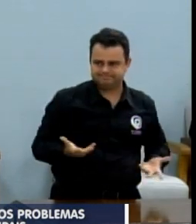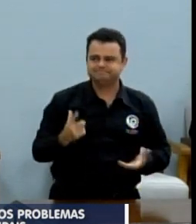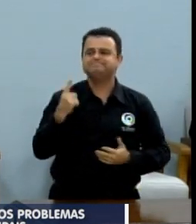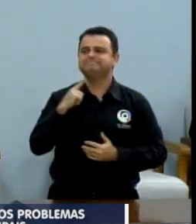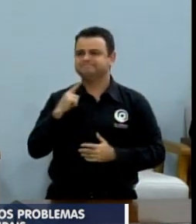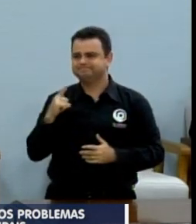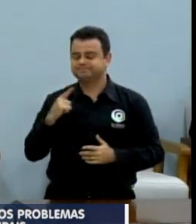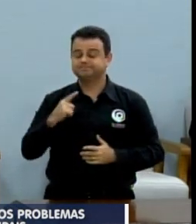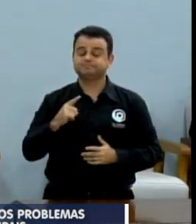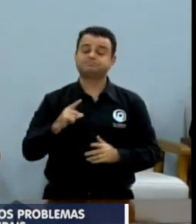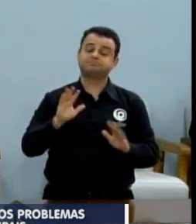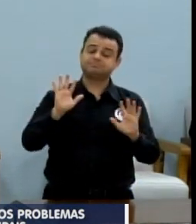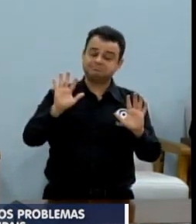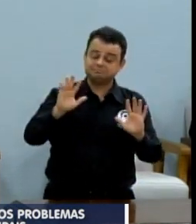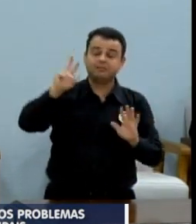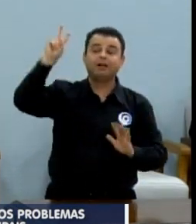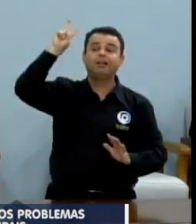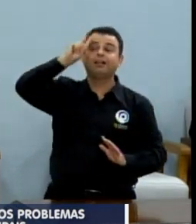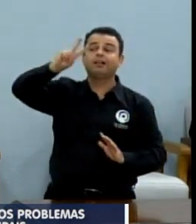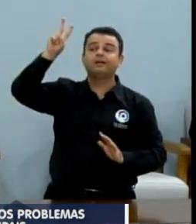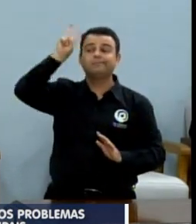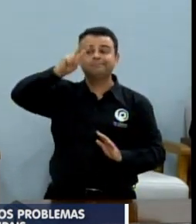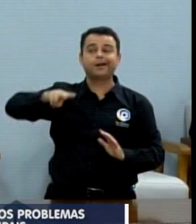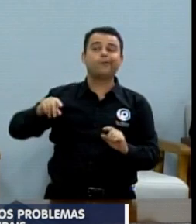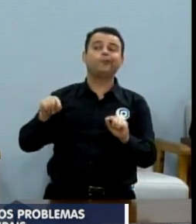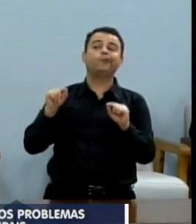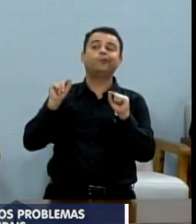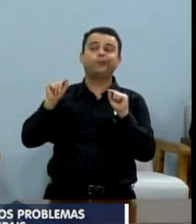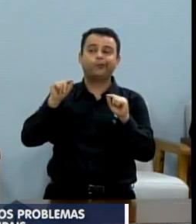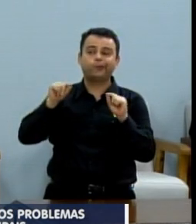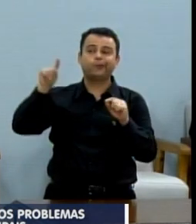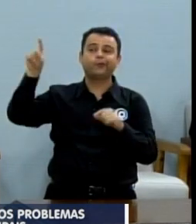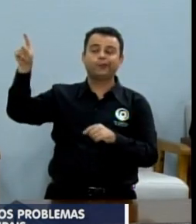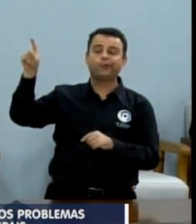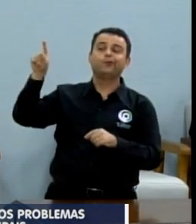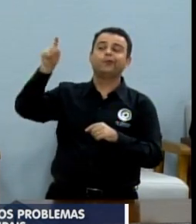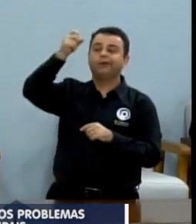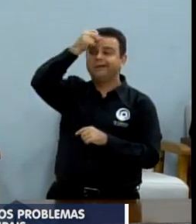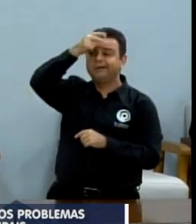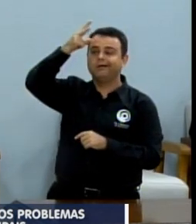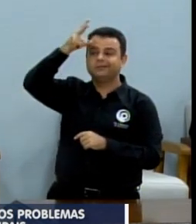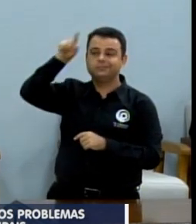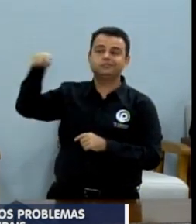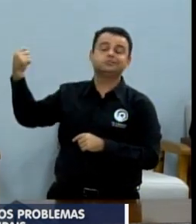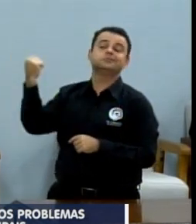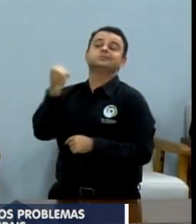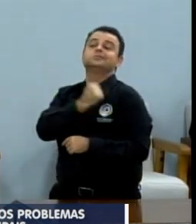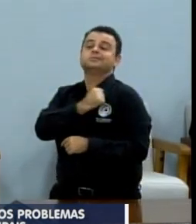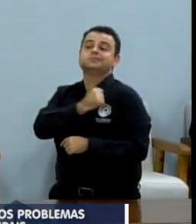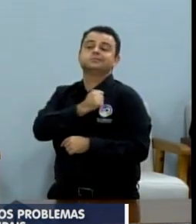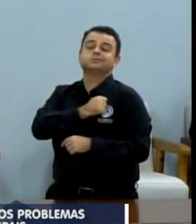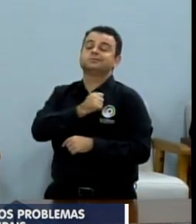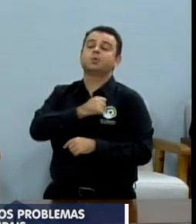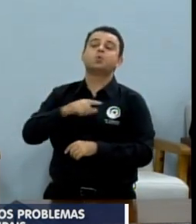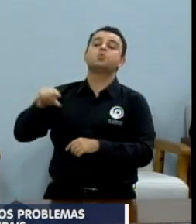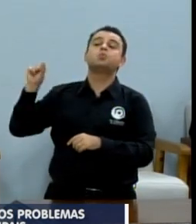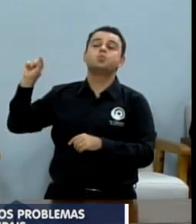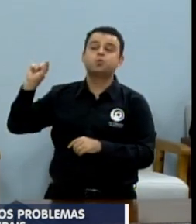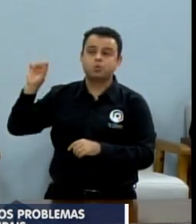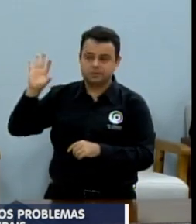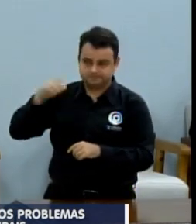Recordar aqui as ações do governo Municipal do governo Edinho o governo